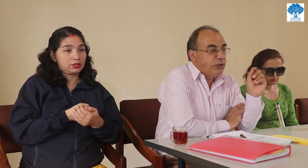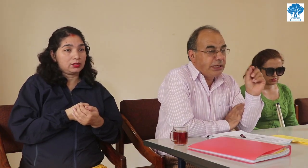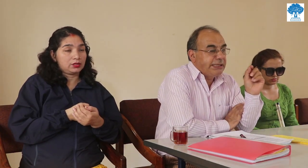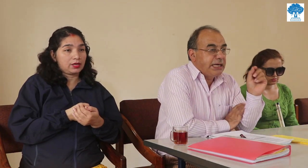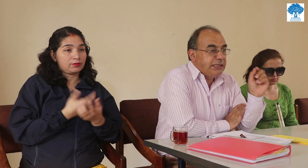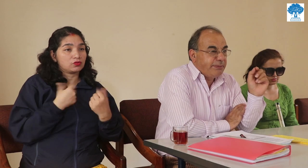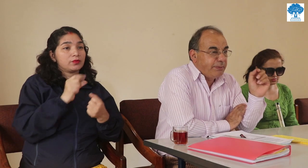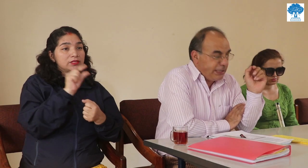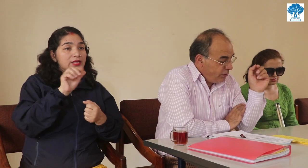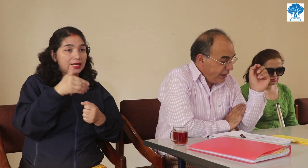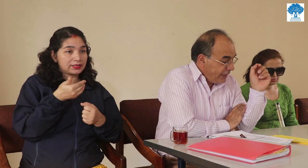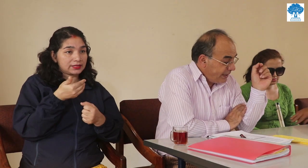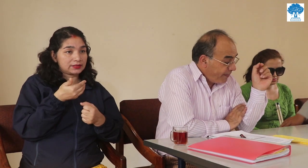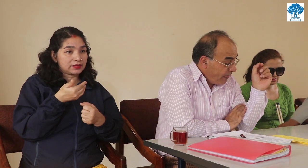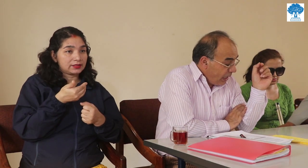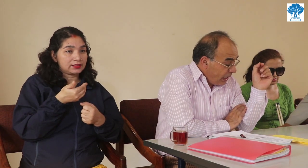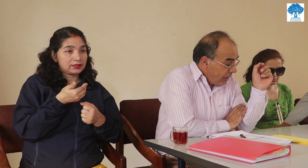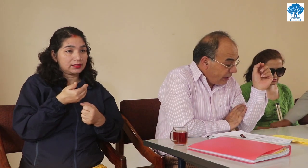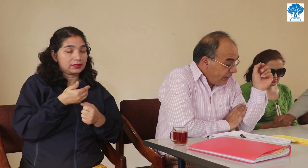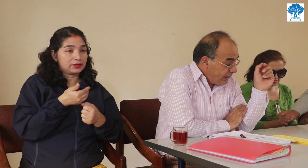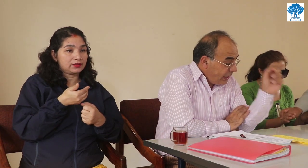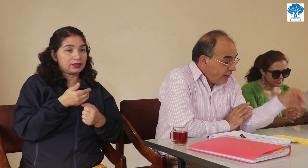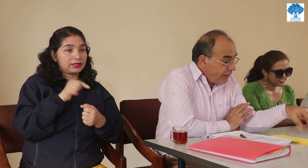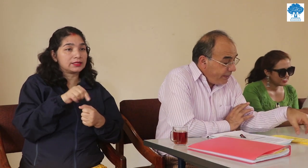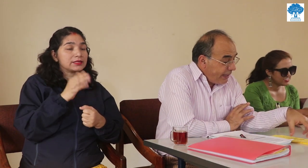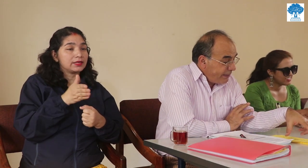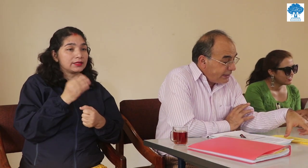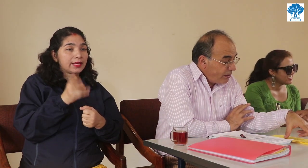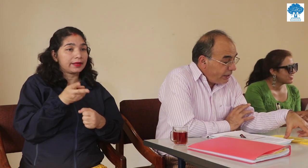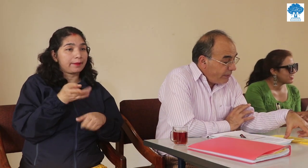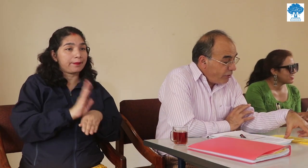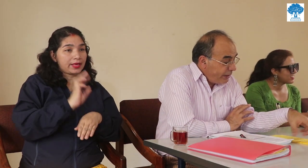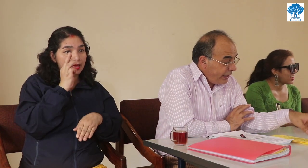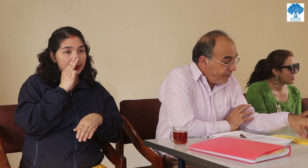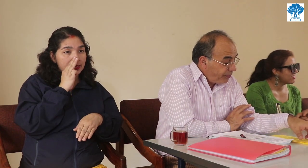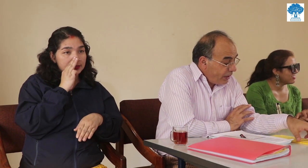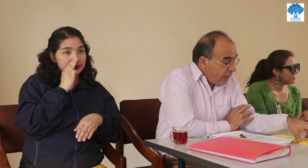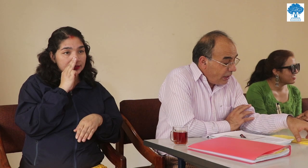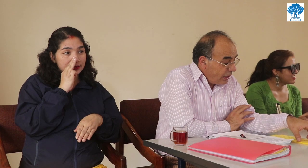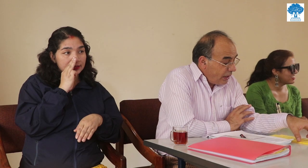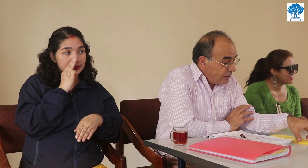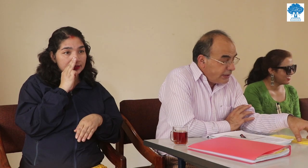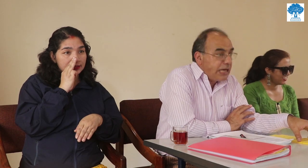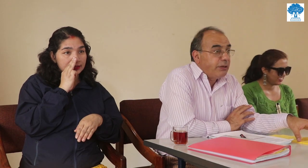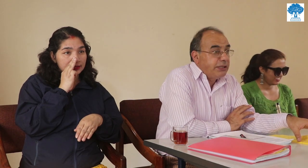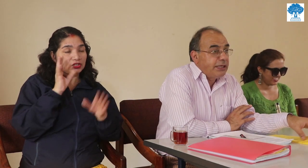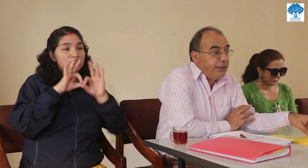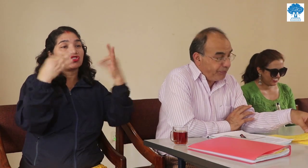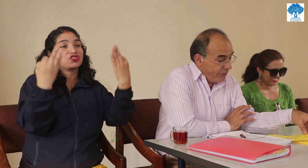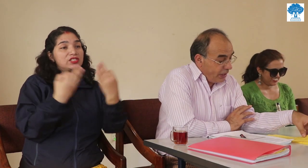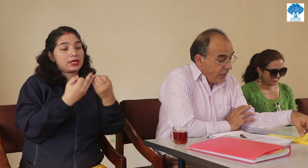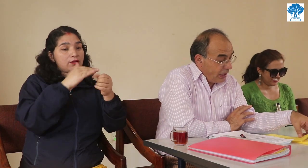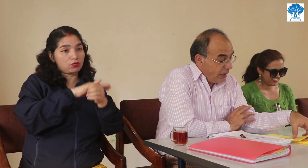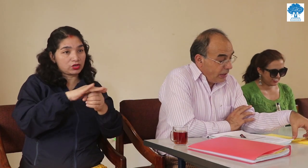एडोलेसेन्टहरूलाई फोकस गर्ने स्ट्राटेजी पनि बनाएको देखिन्छ. त्यसले त्यही बेलामा चाहिँ अब के भयो भने संसारभरि